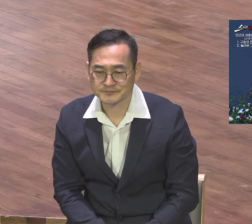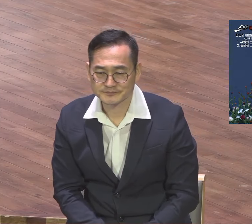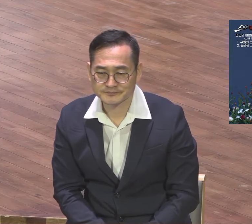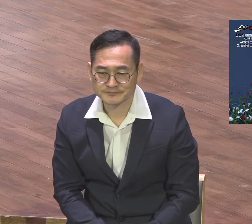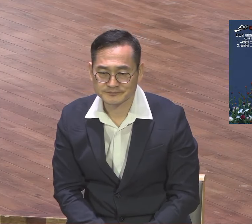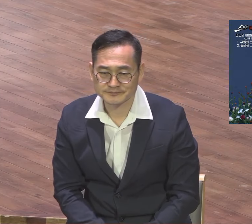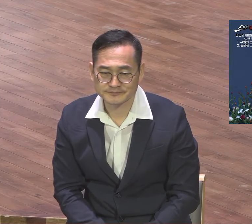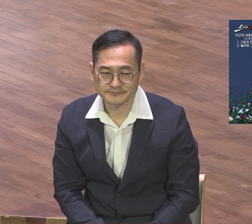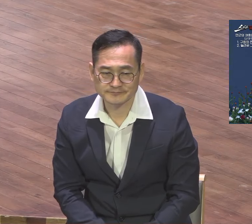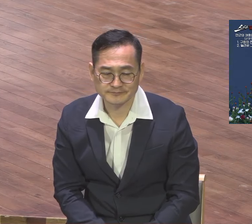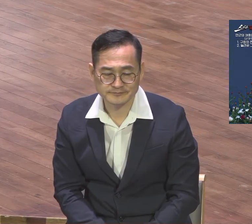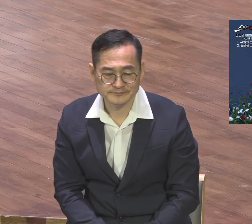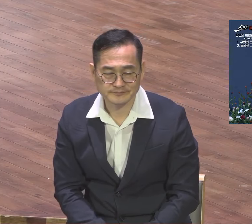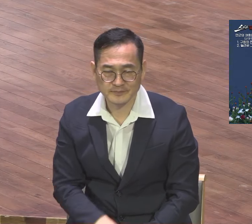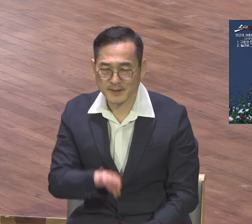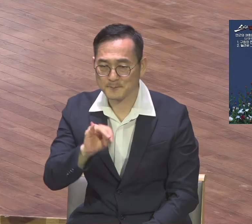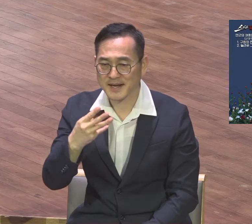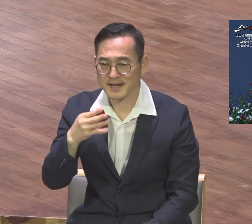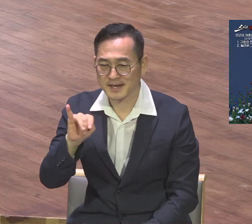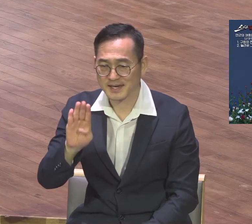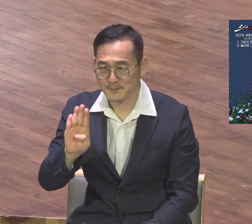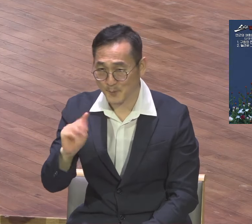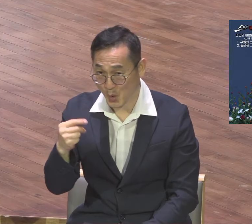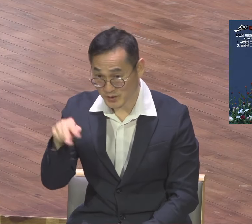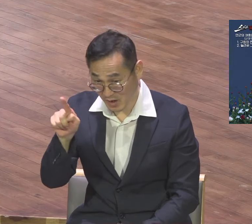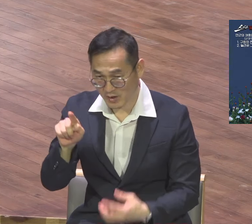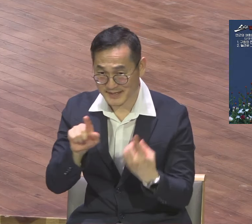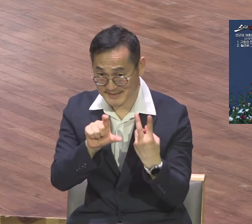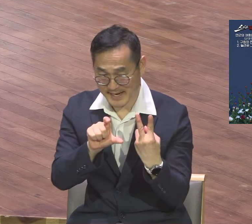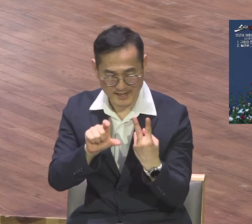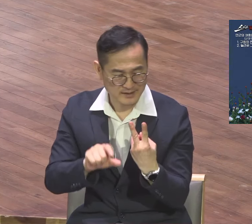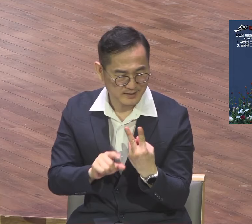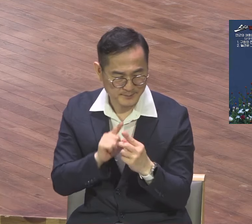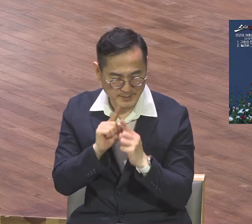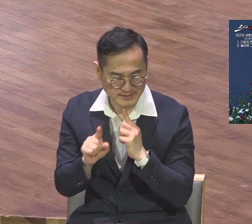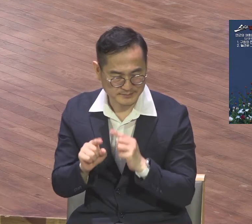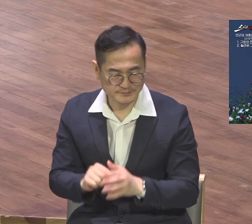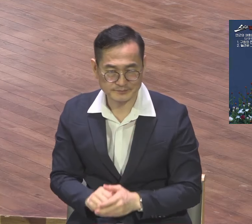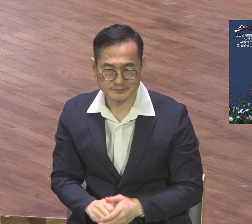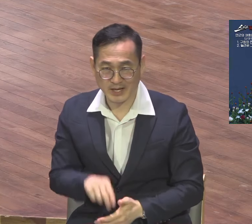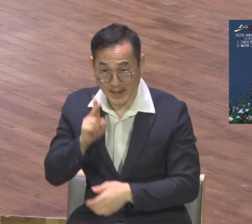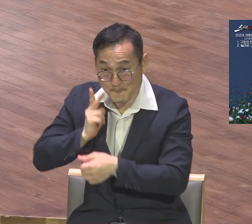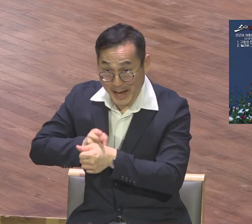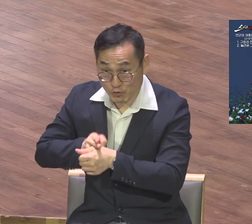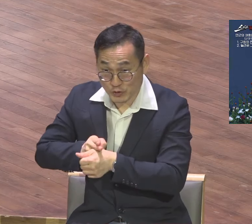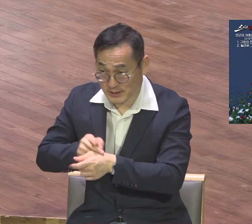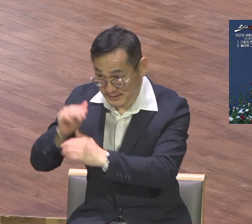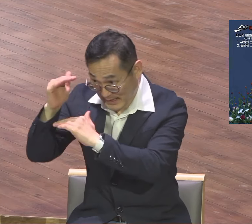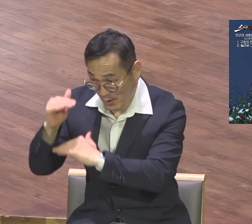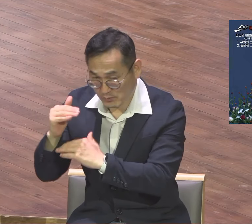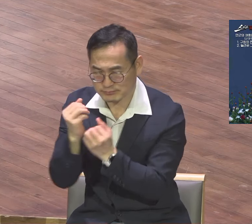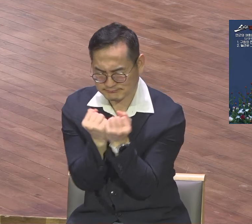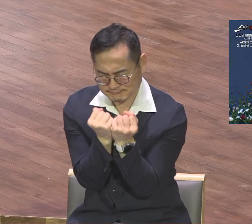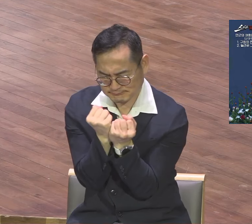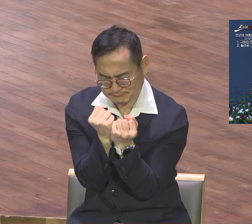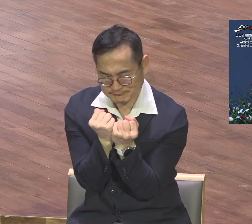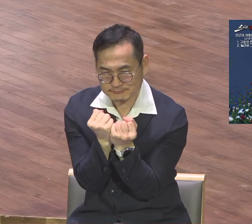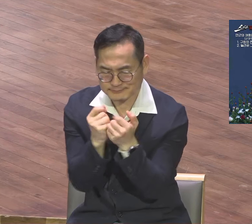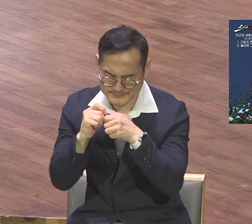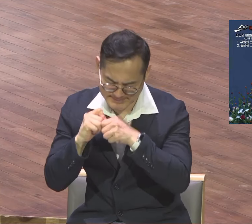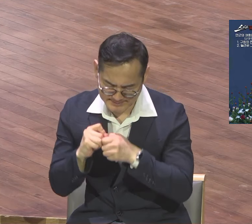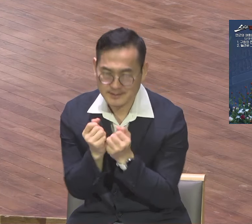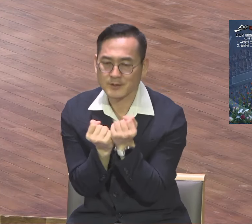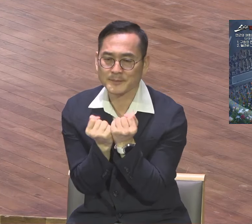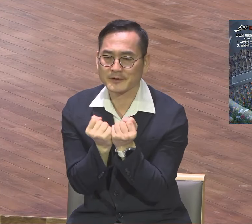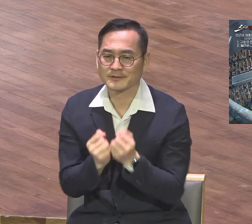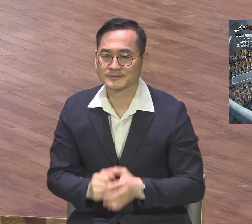그 말씀이에요. 빌립보 2장 10절로 11절에 보면 이 사실을 사도 바울이 아주 드라마틱하게 밝히고 있어요. 이